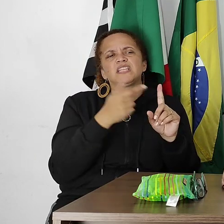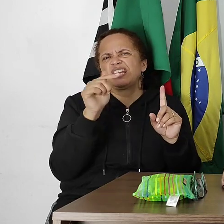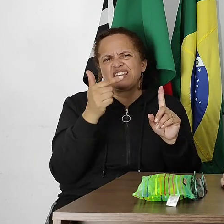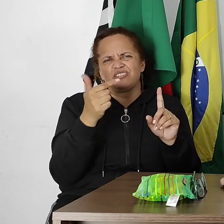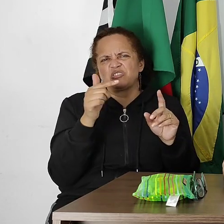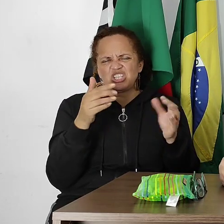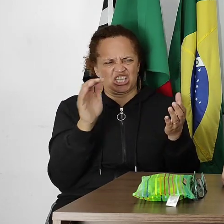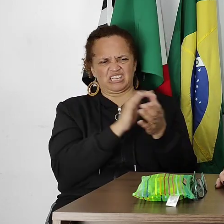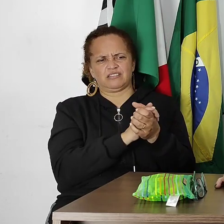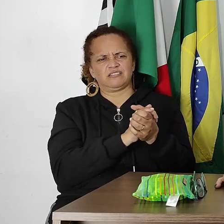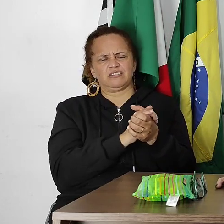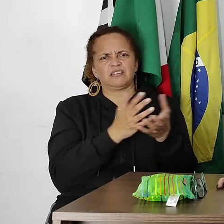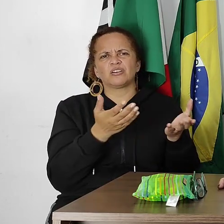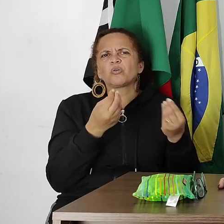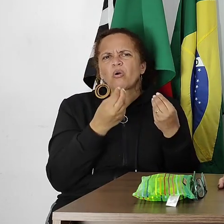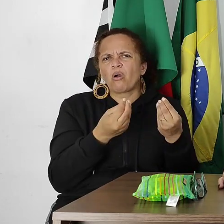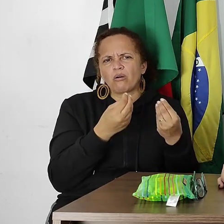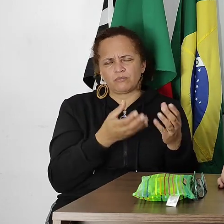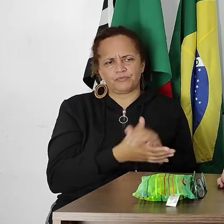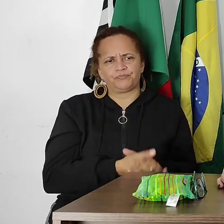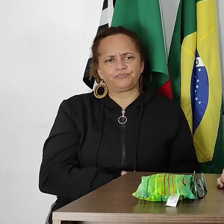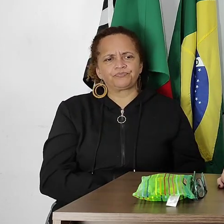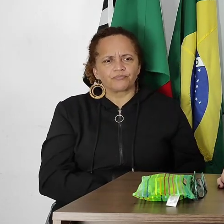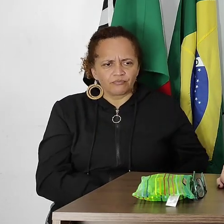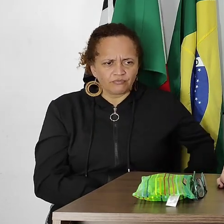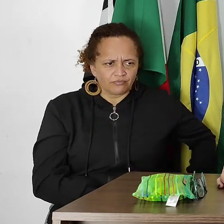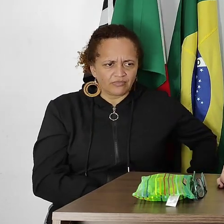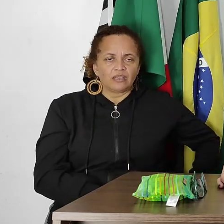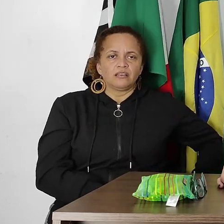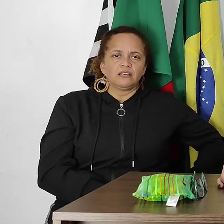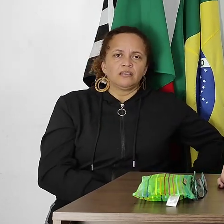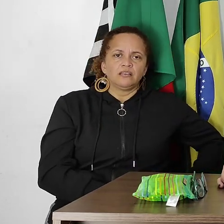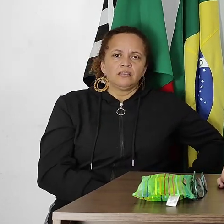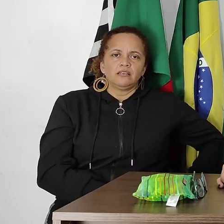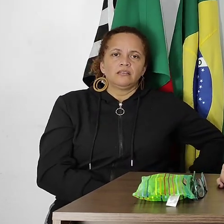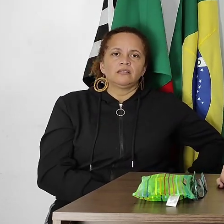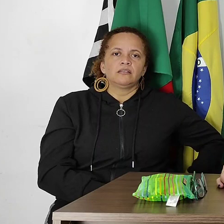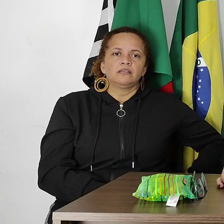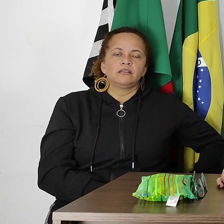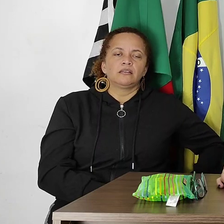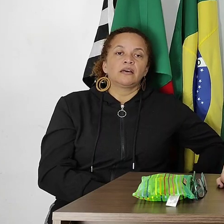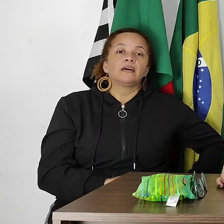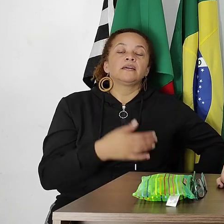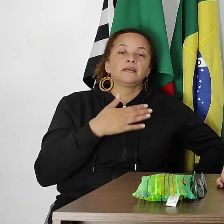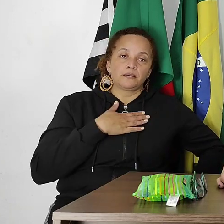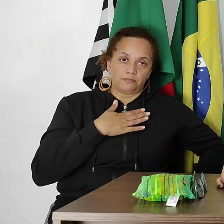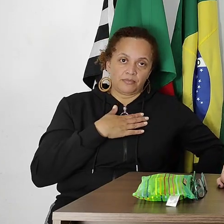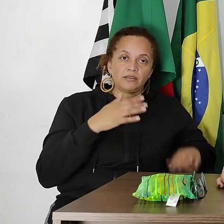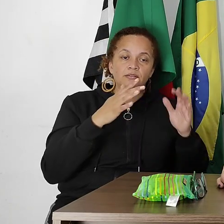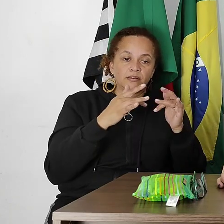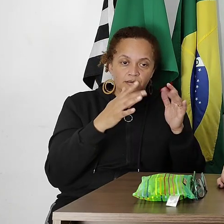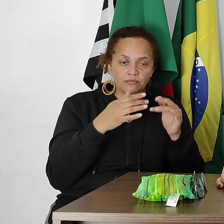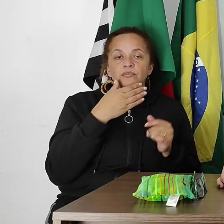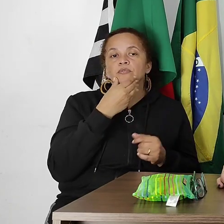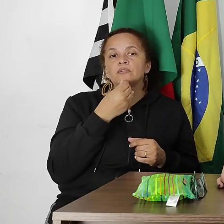a pessoa presa, né, o pai da criança. E aí o Gil ficou mais ou menos uns